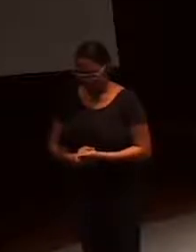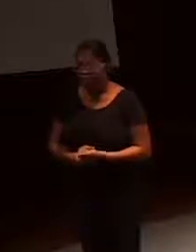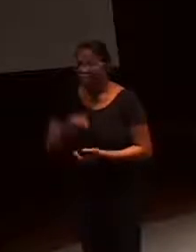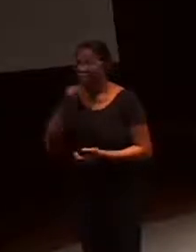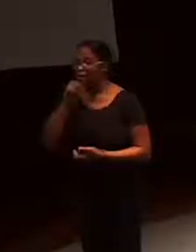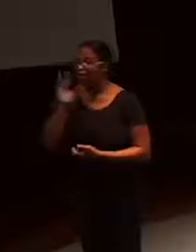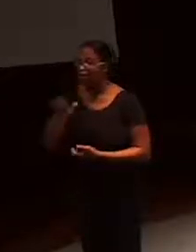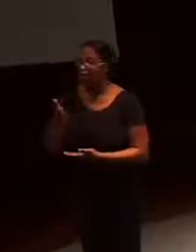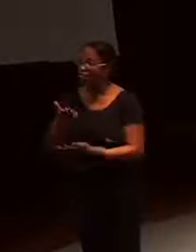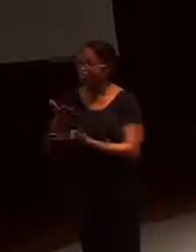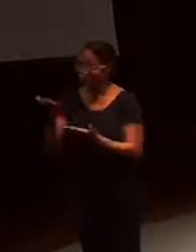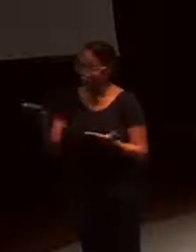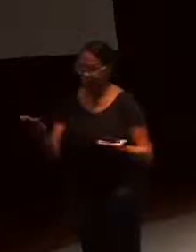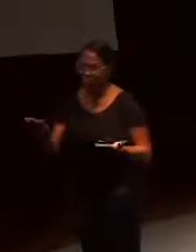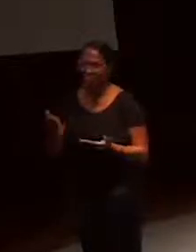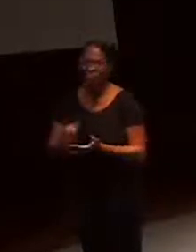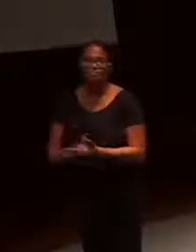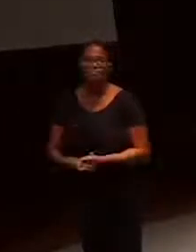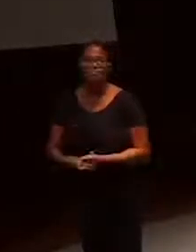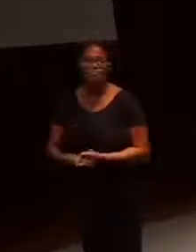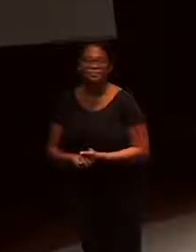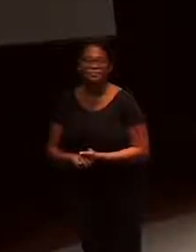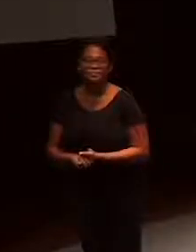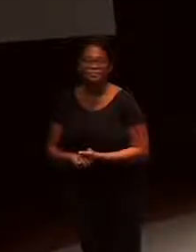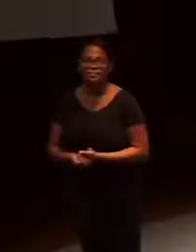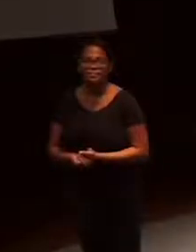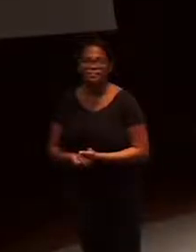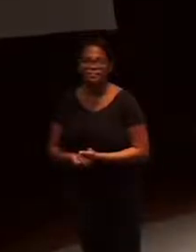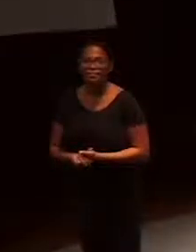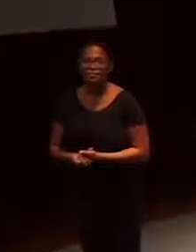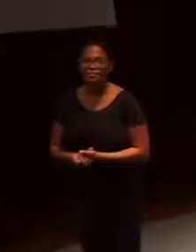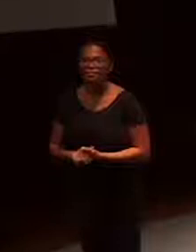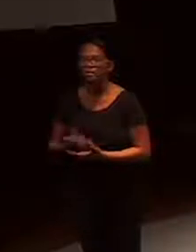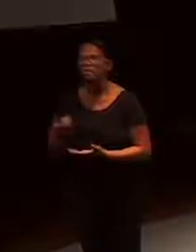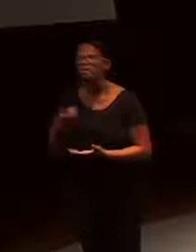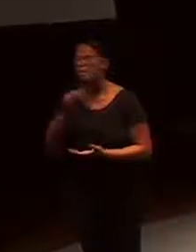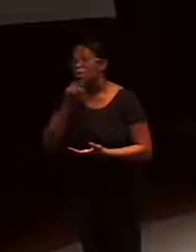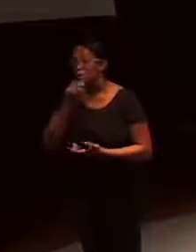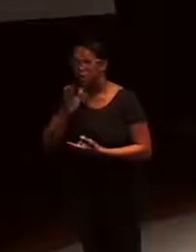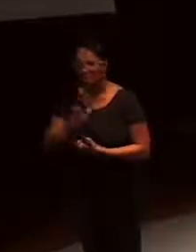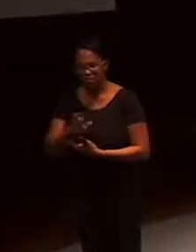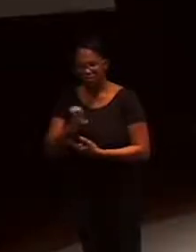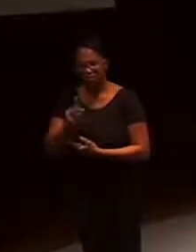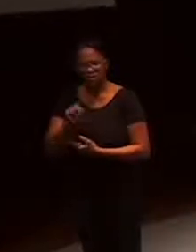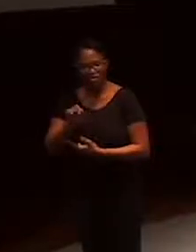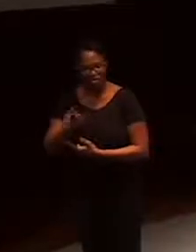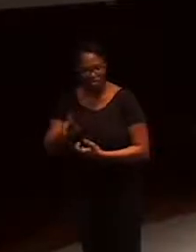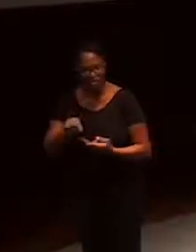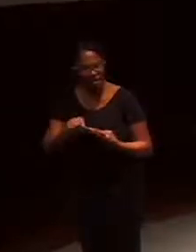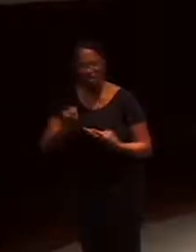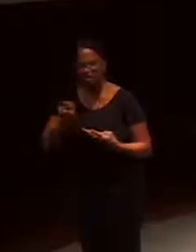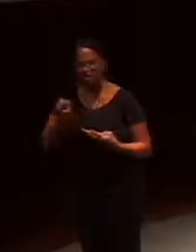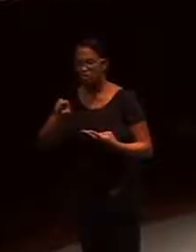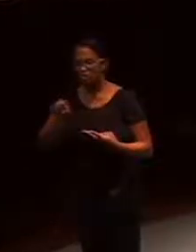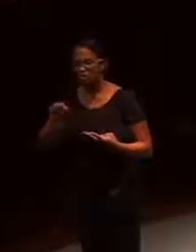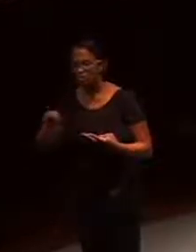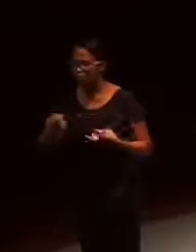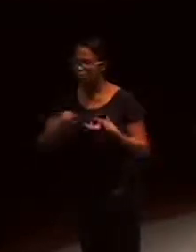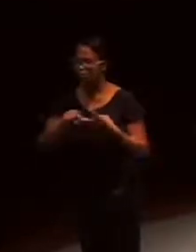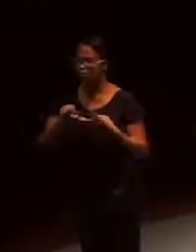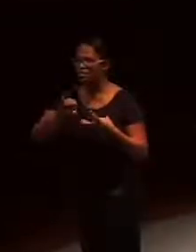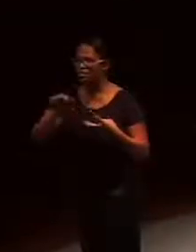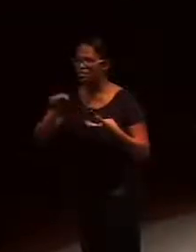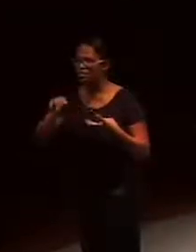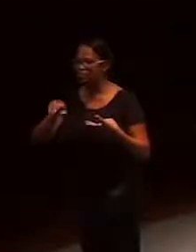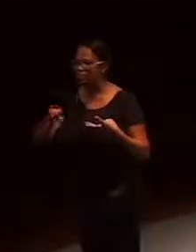Boa tarde a todos e todas, boa tarde Igmar, Sônia, Juliano, Lília,